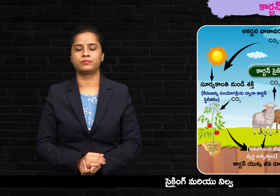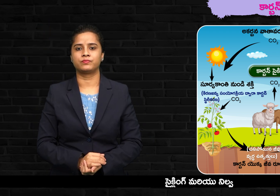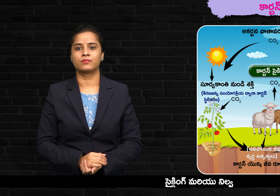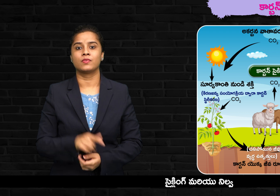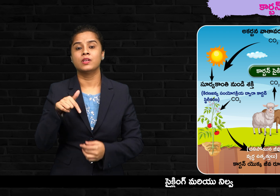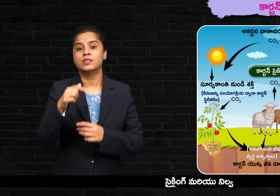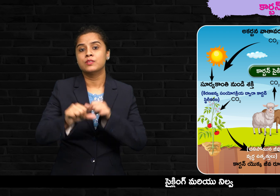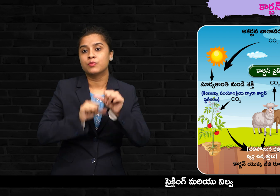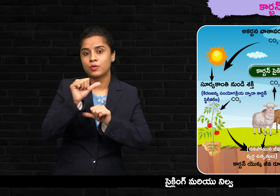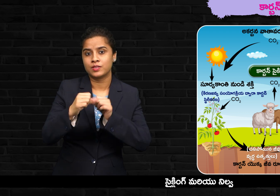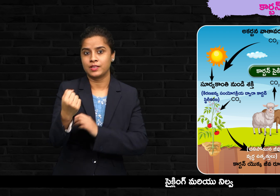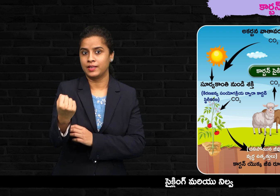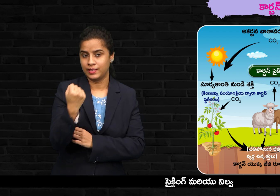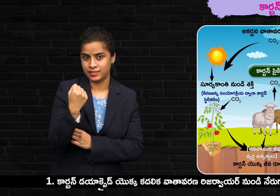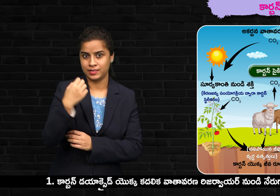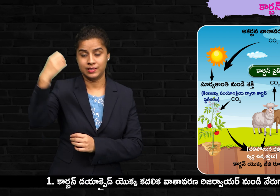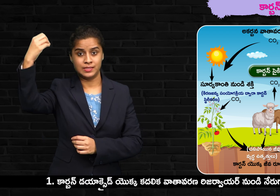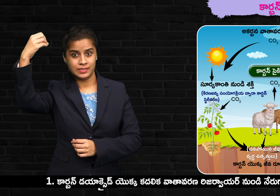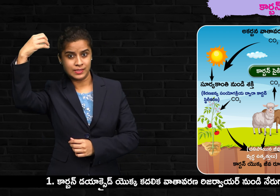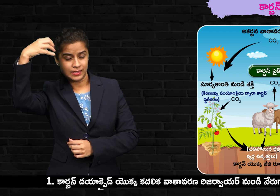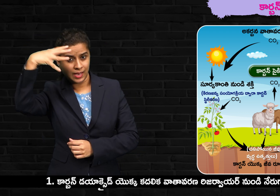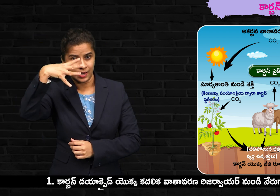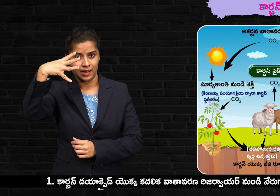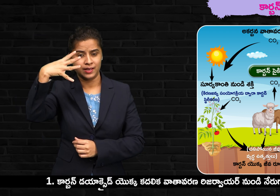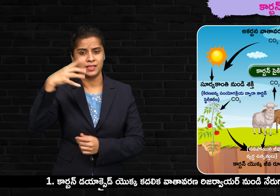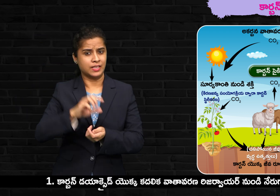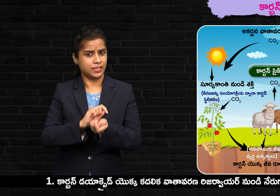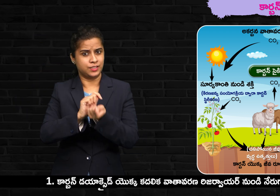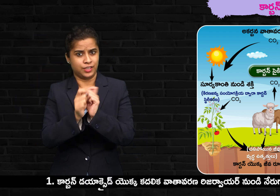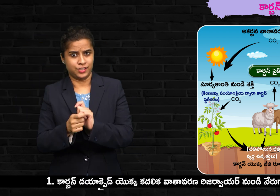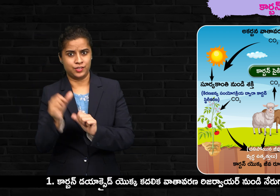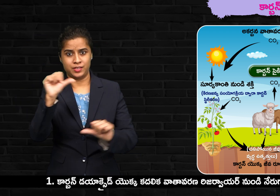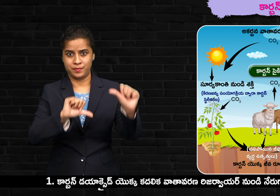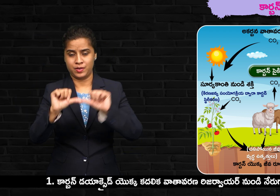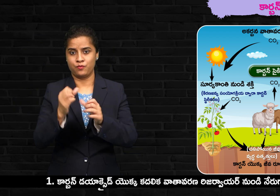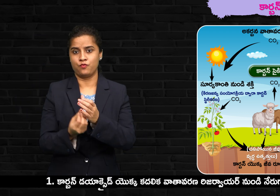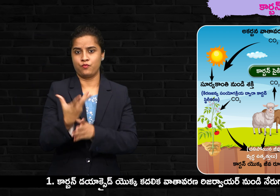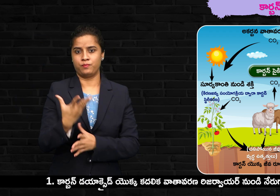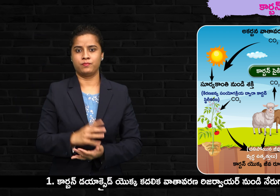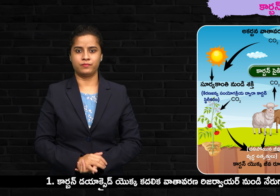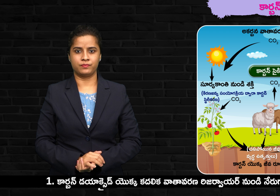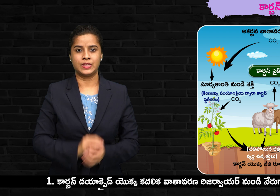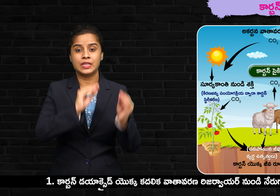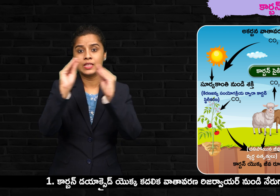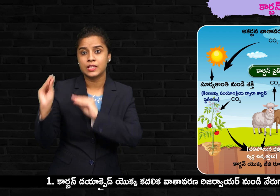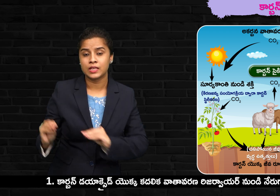సైక్లింగ్ మరియు నిల్వ. 1. కార్బన్ డయాక్సైడ్ యొక్క కదలిక వాతావరణ రిజర్వాయర్ నుండి